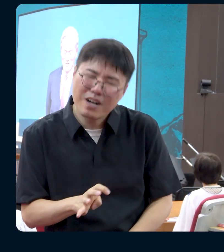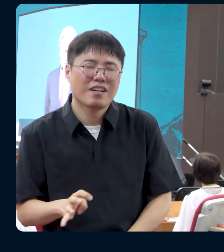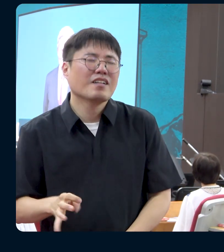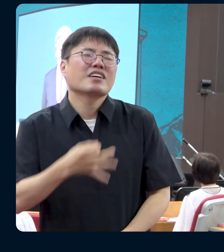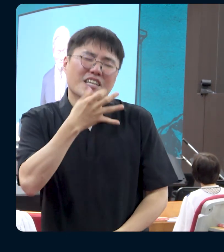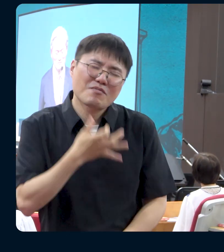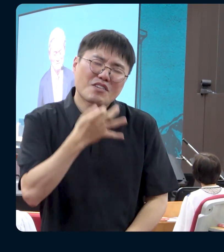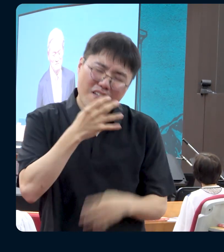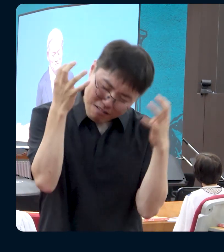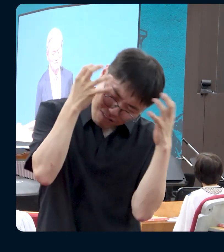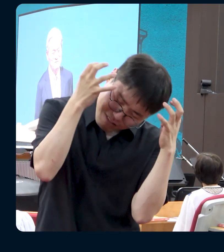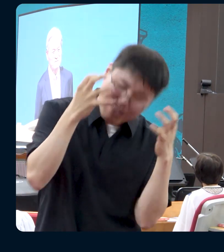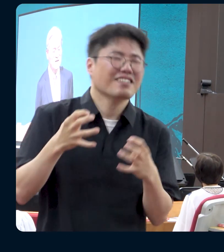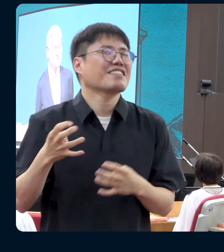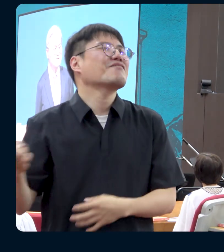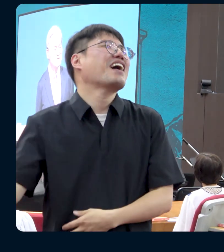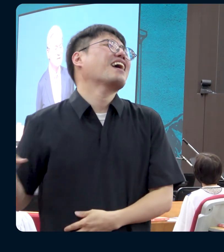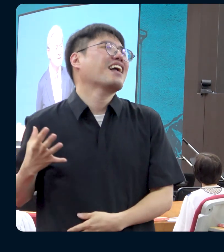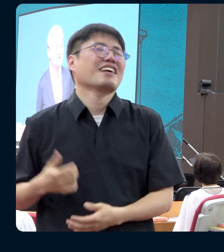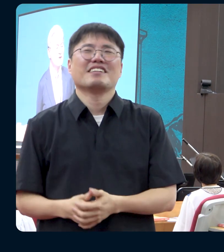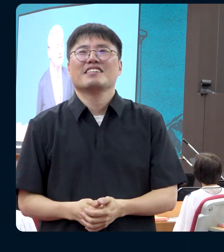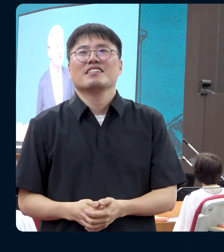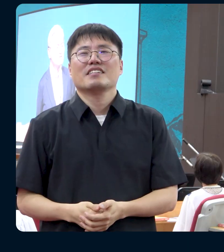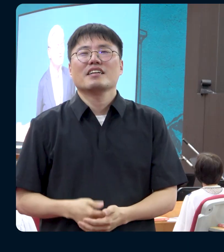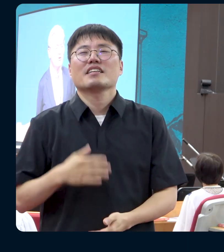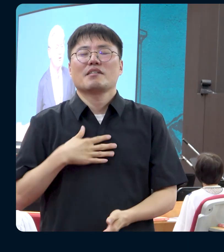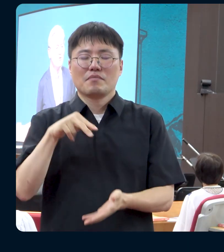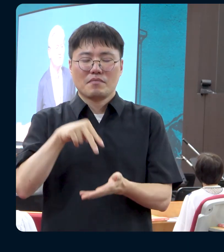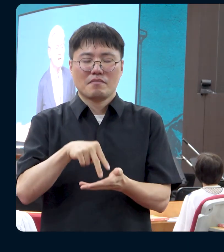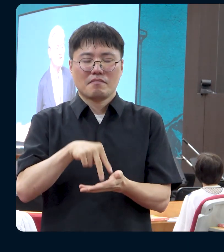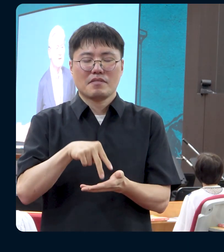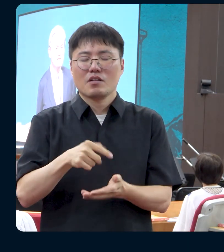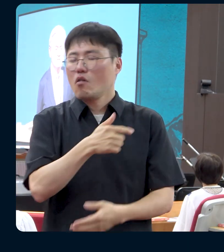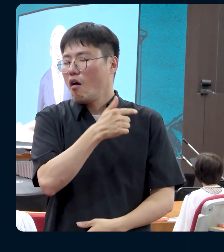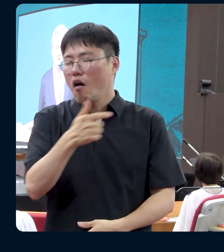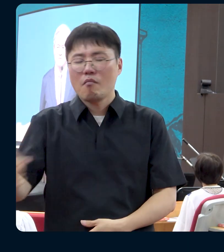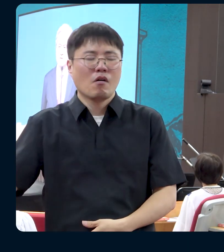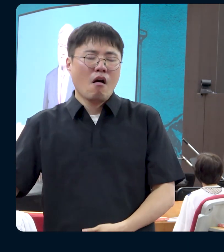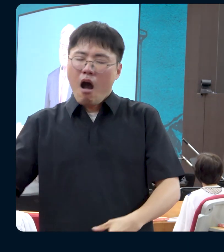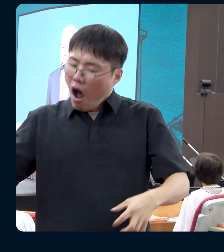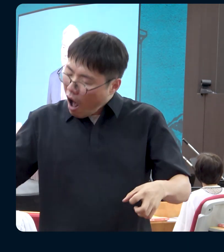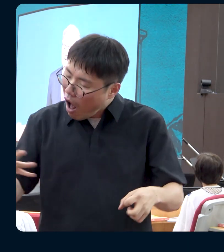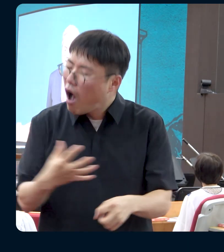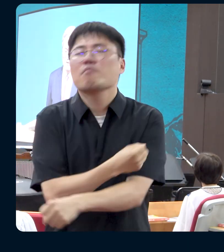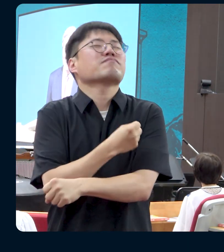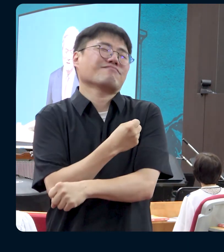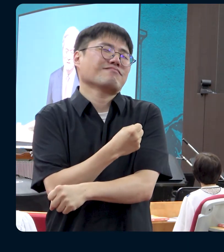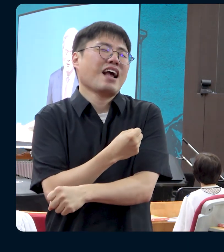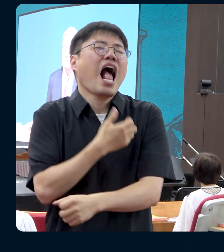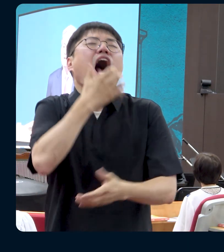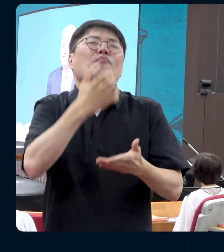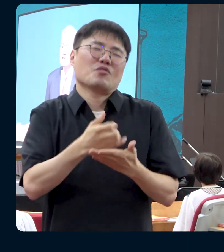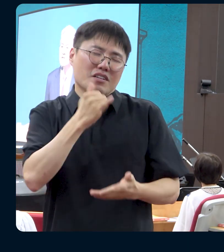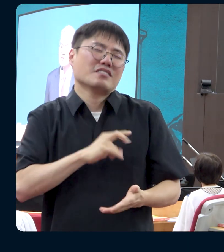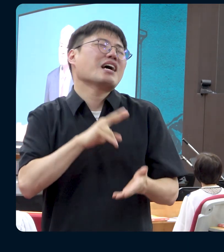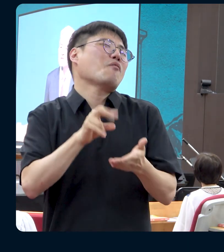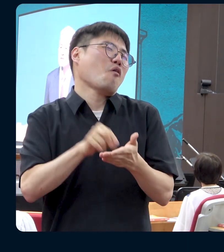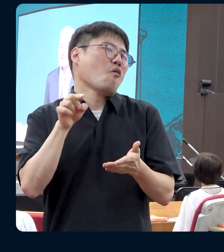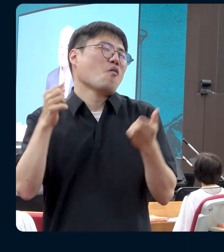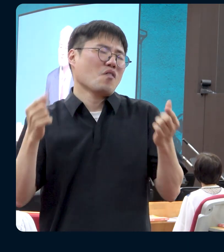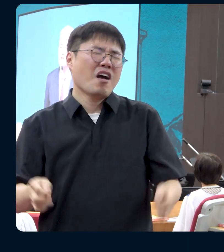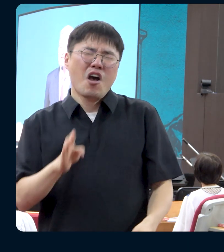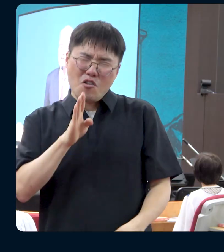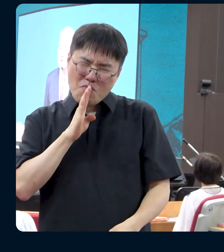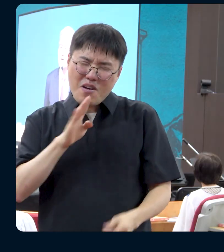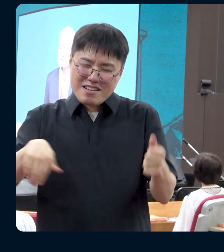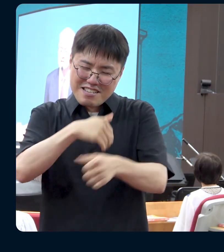없다 이러면서 힘들어하셨어요. 하지만 저한테는 너무 강력한 제목이었습니다. 저한테는